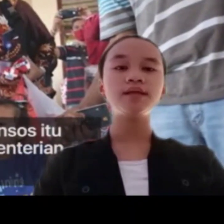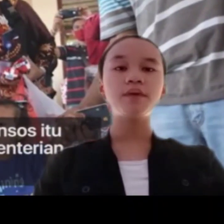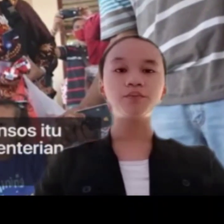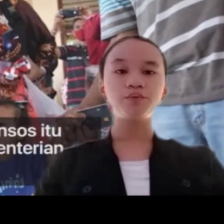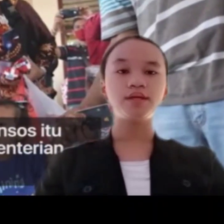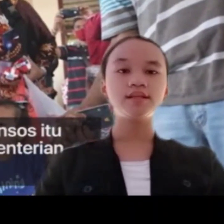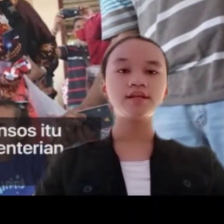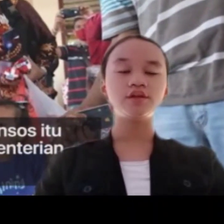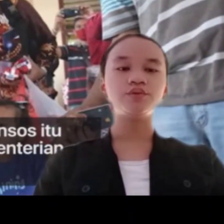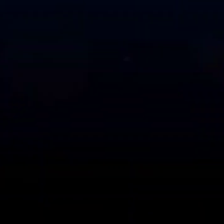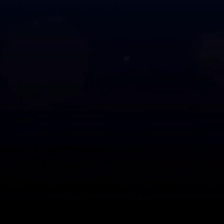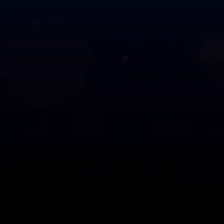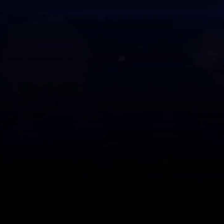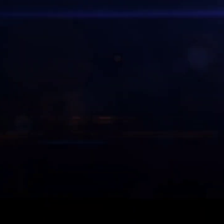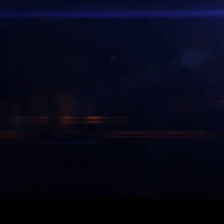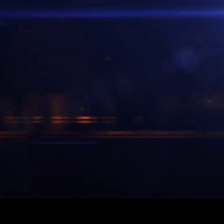8,53 triliun.